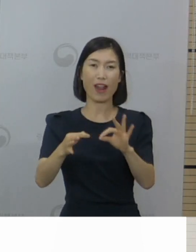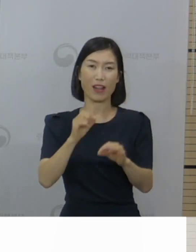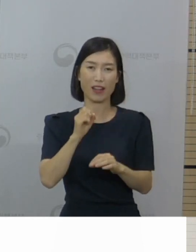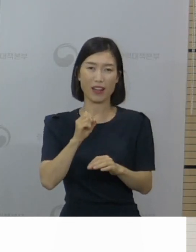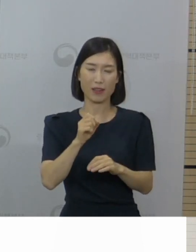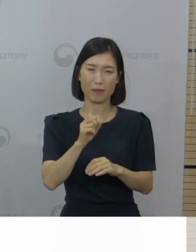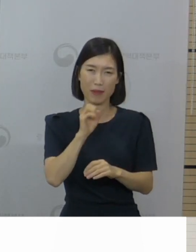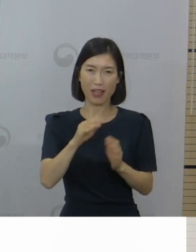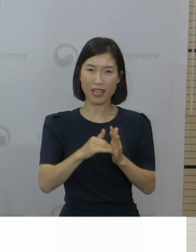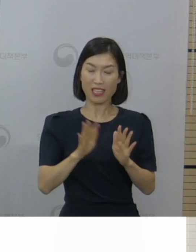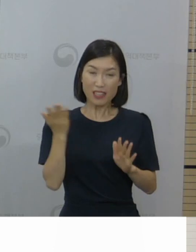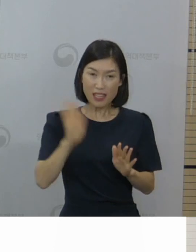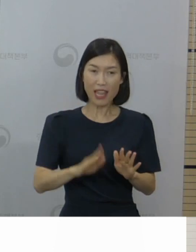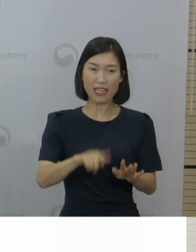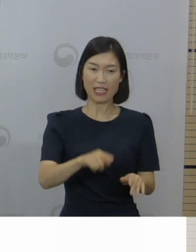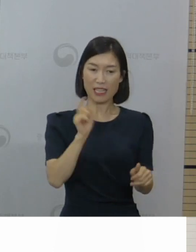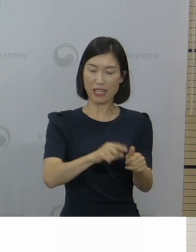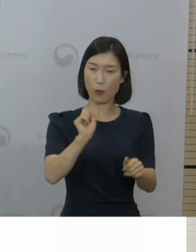말씀드리긴 아직은